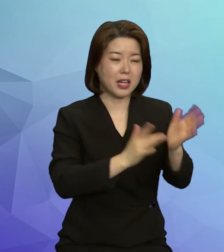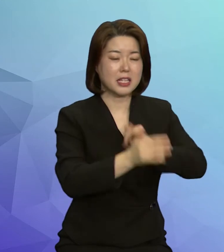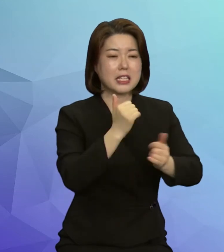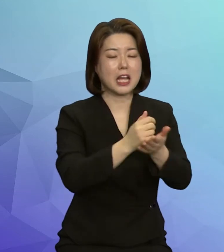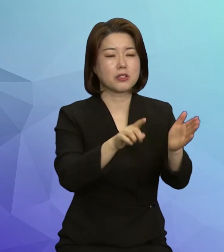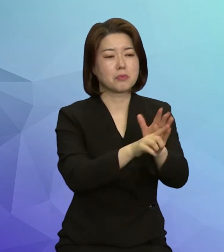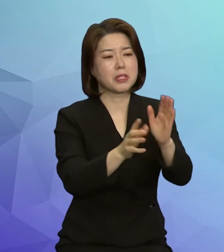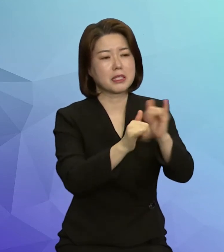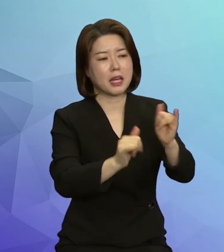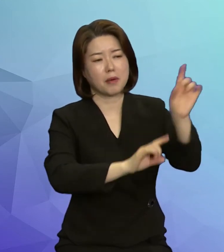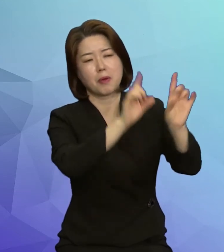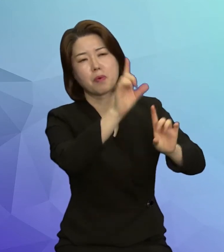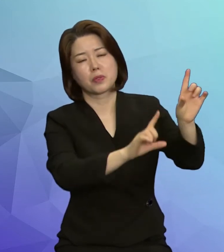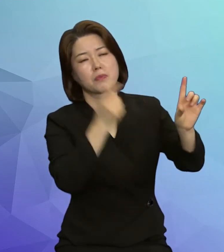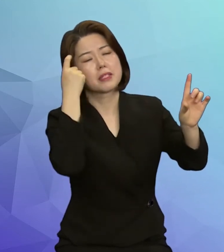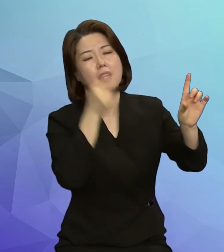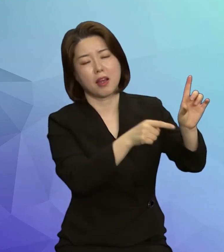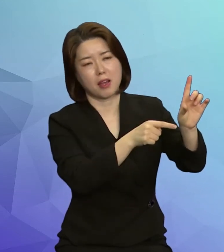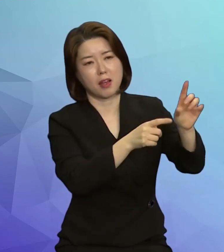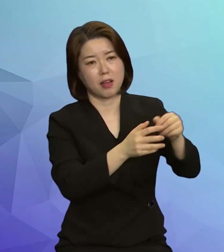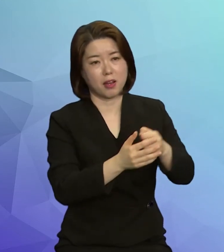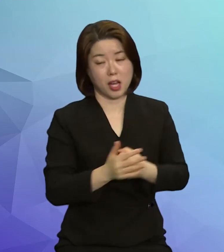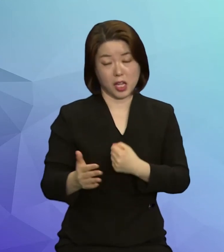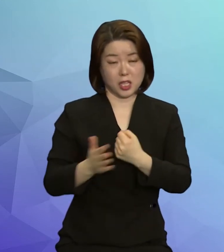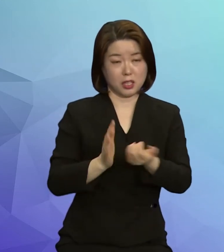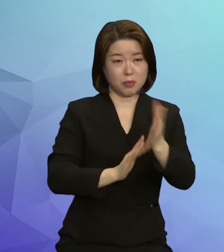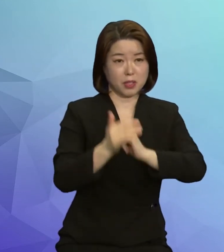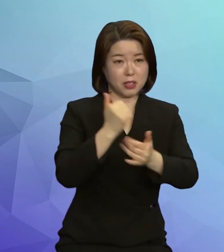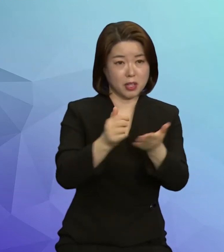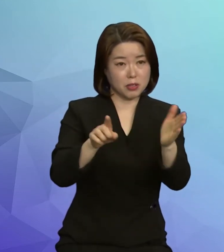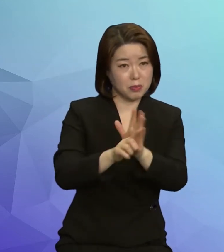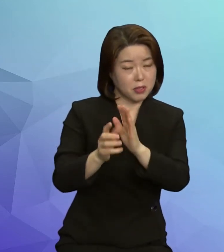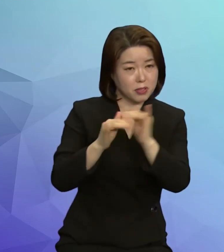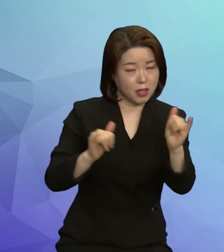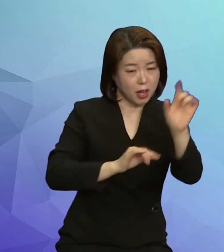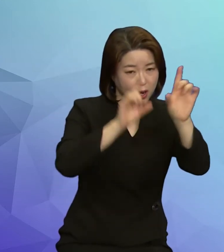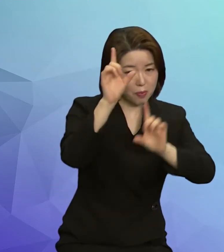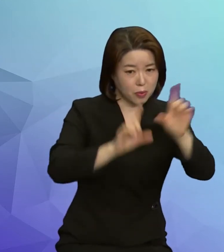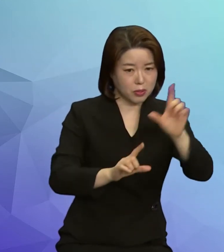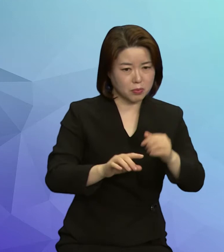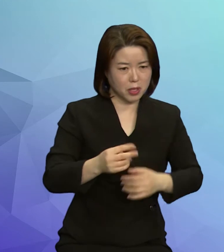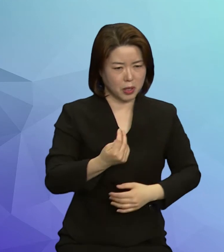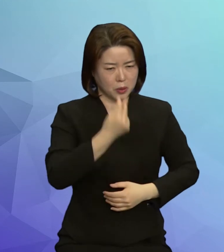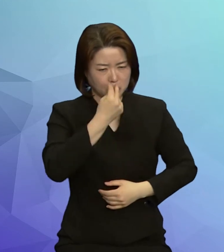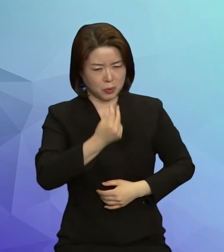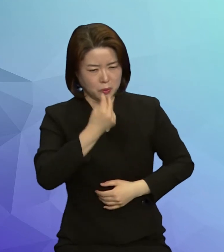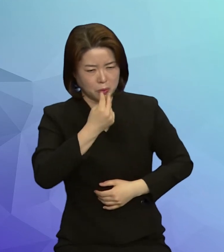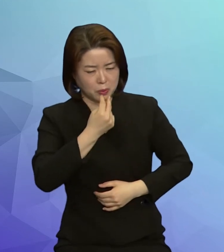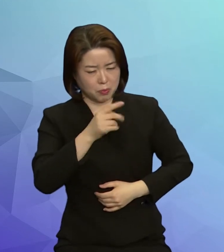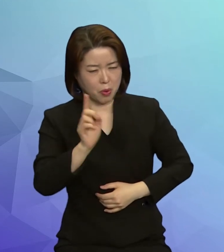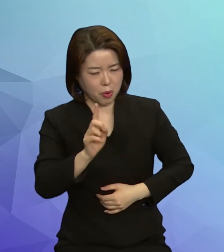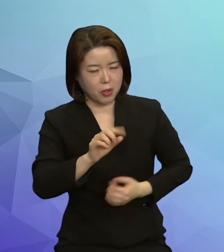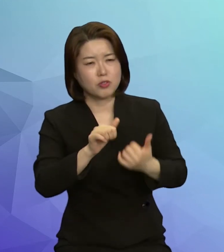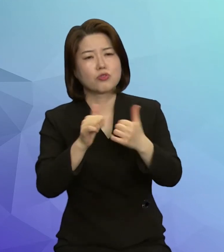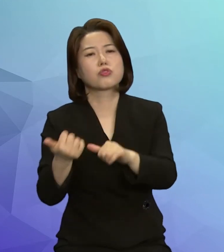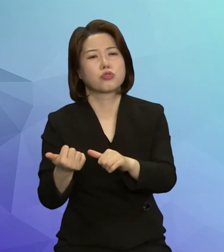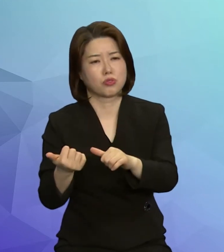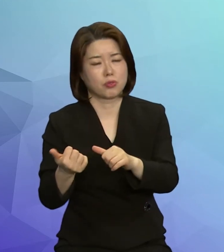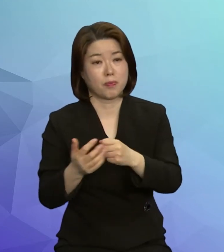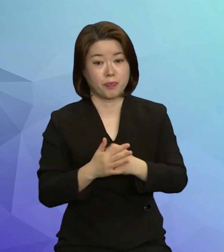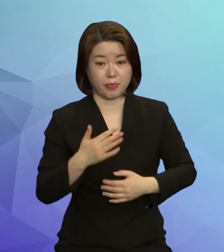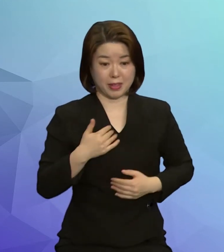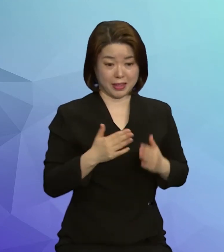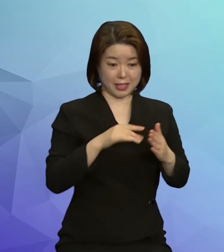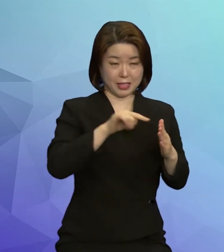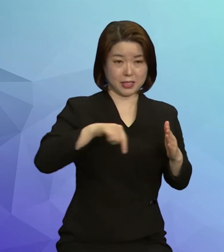그때 당시에 예수 믿는 사람들의 모습이에요. 그러니까 예수 믿는 사람들의 모습에서 죽음의 냄새가 나는 거죠.